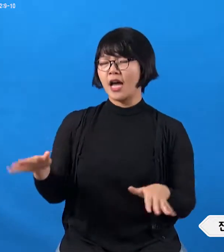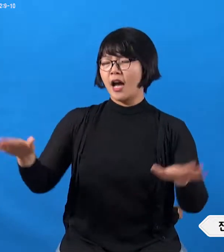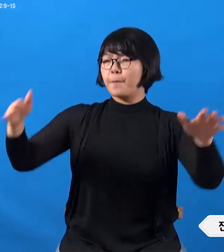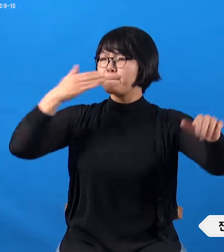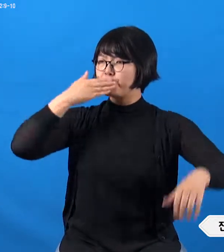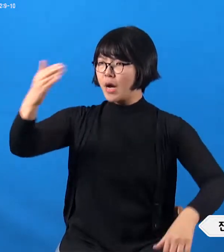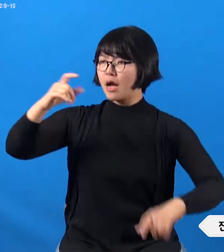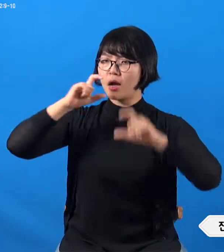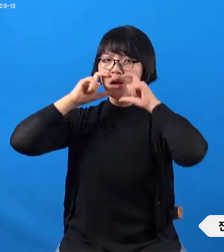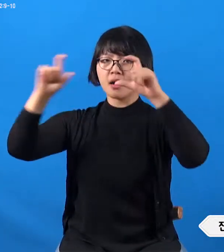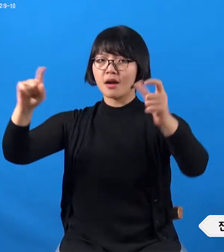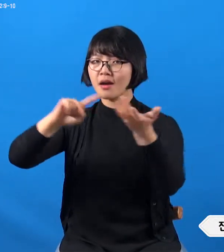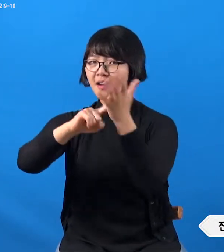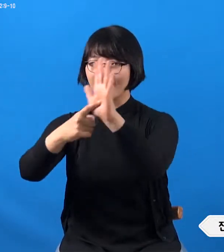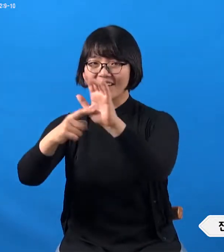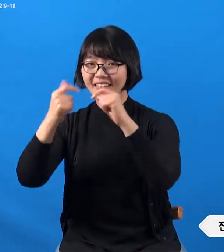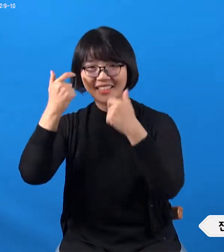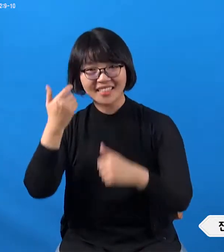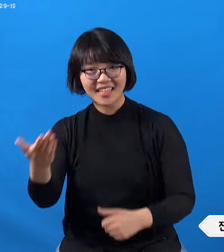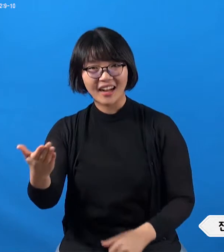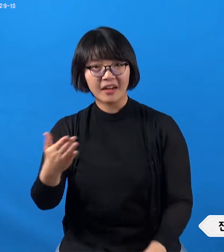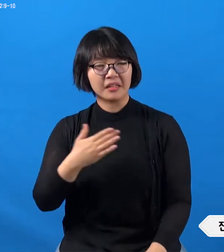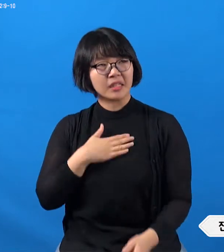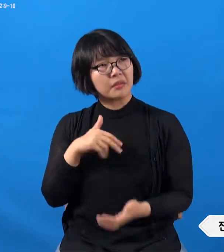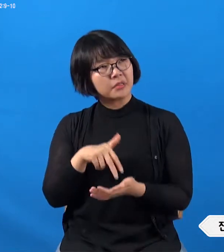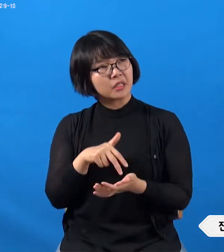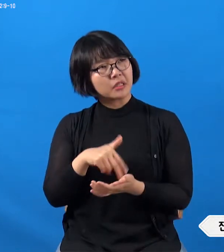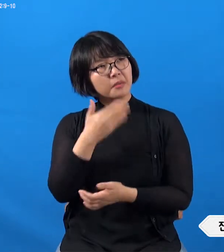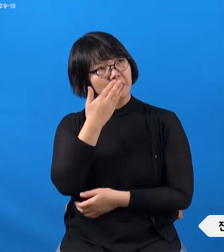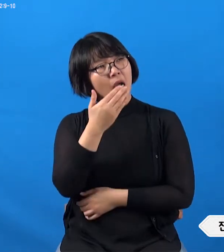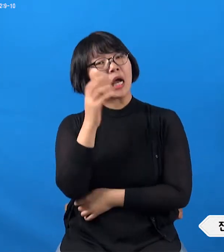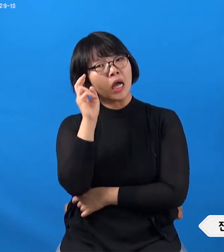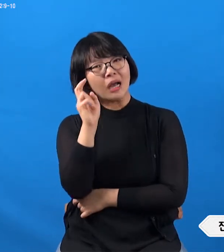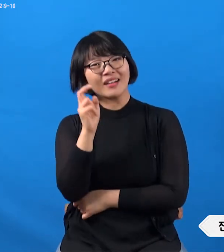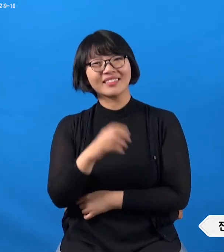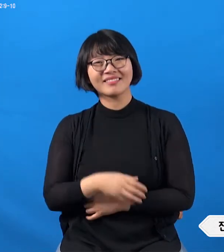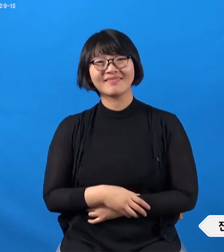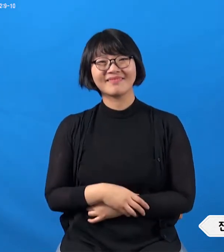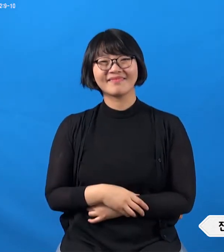선포하지 않았을까요? 저는 했을 것 같습니다.